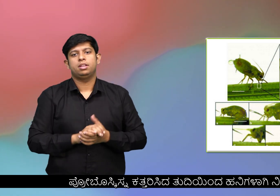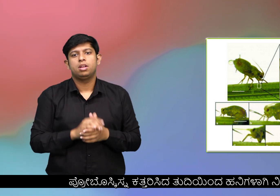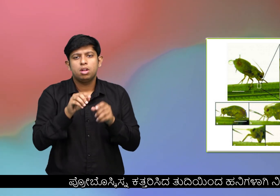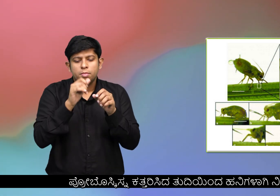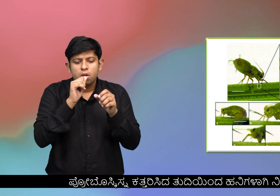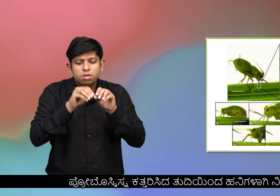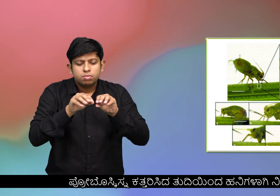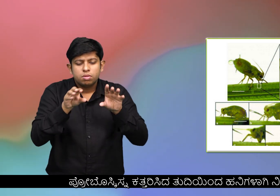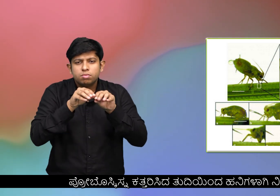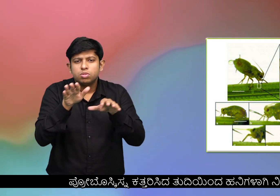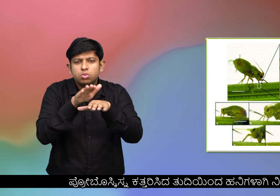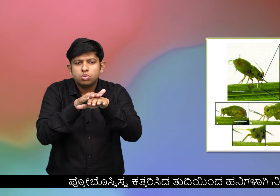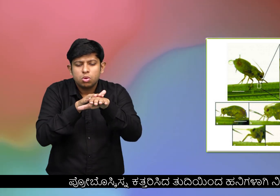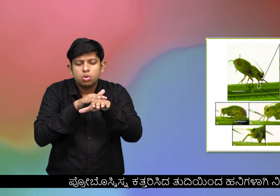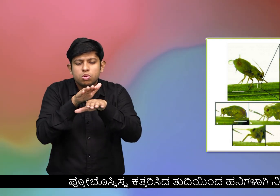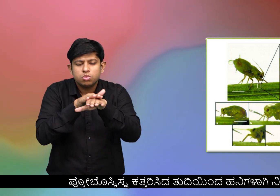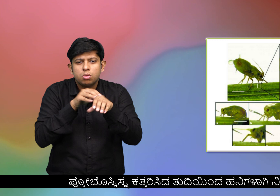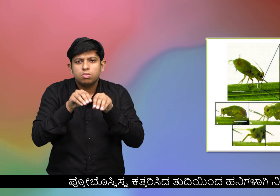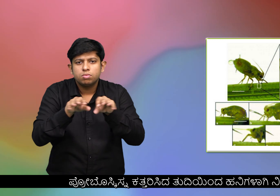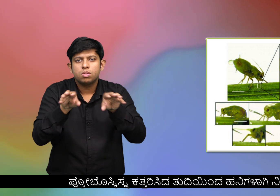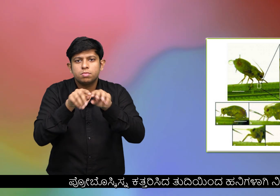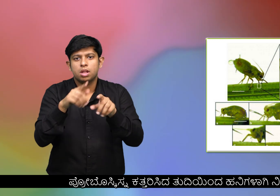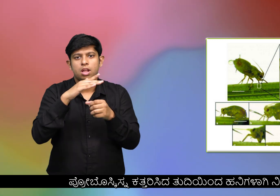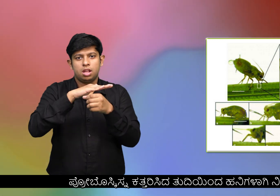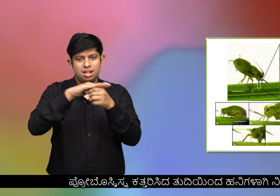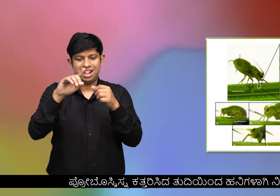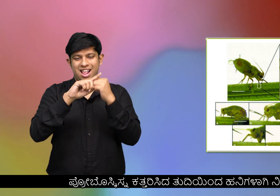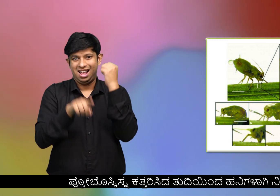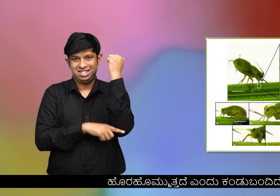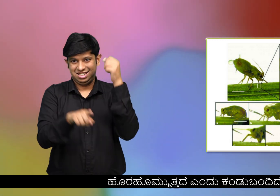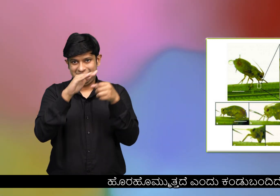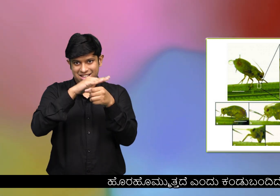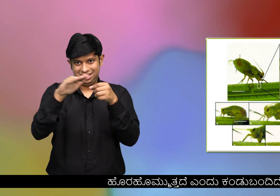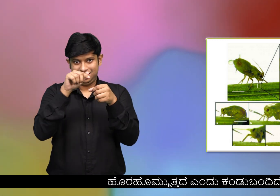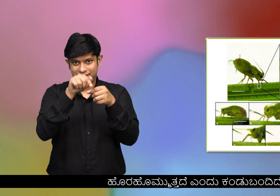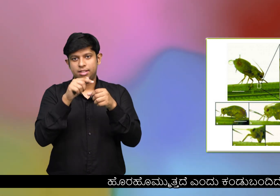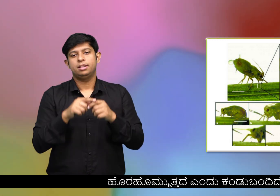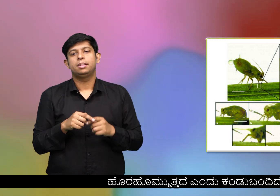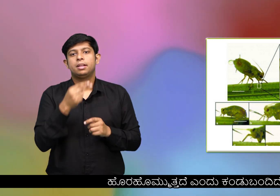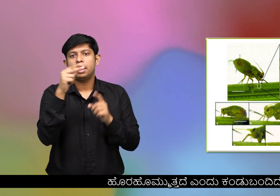ಪ್ರೋಬೋಸಿಸ್ನ ಕತ್ತರಿಸಿದ ತುದಿಯಿಂದ ಹನಿಗಳಾಗಿ ನಿಧಾನವಾಗಿ ಹೊರಹೊಮ್ಮುತ್ತದೆ ಎಂದು ಕಂಡುಬಂದಿದೆ.